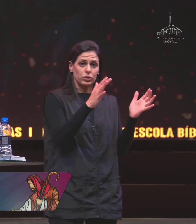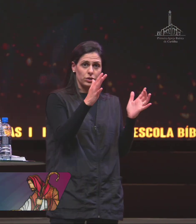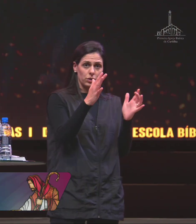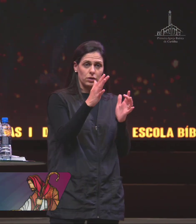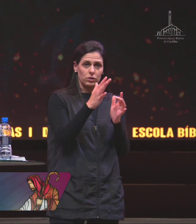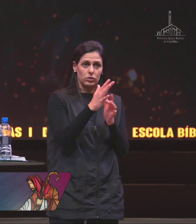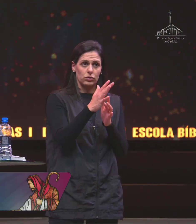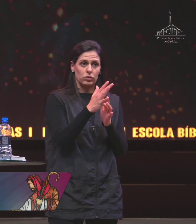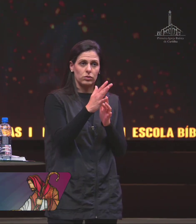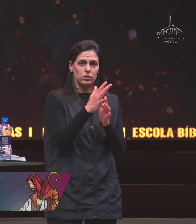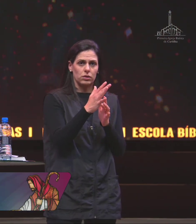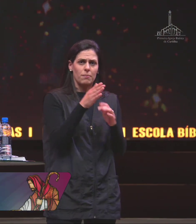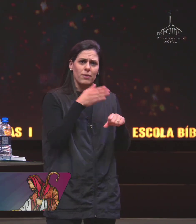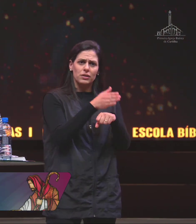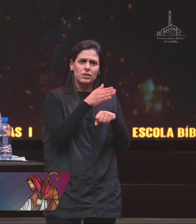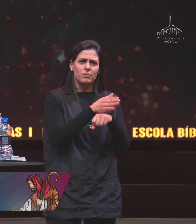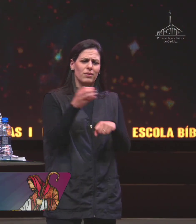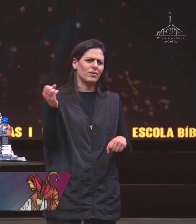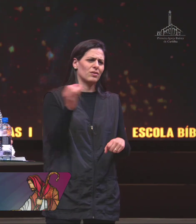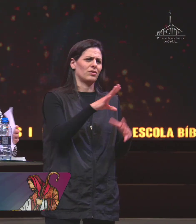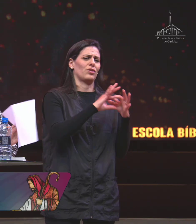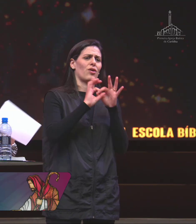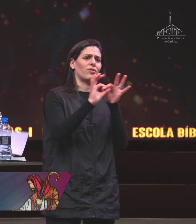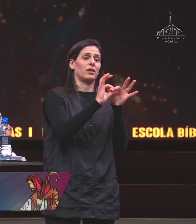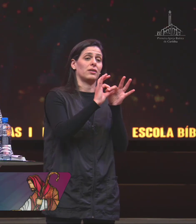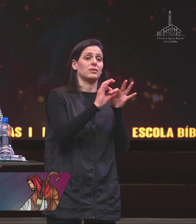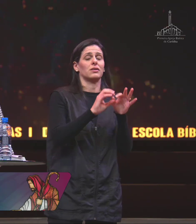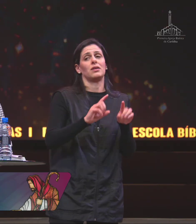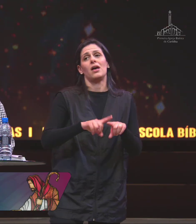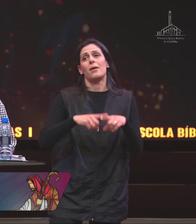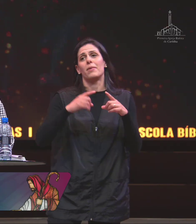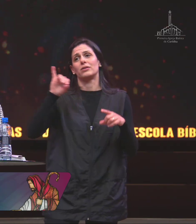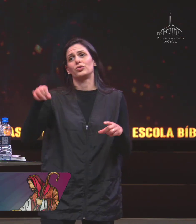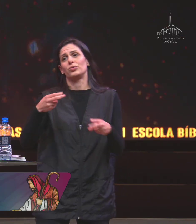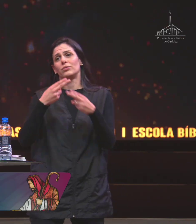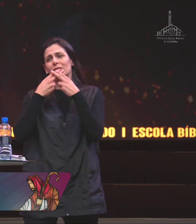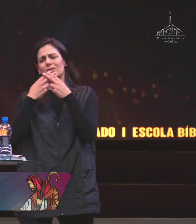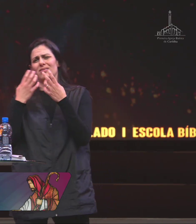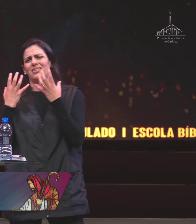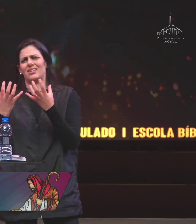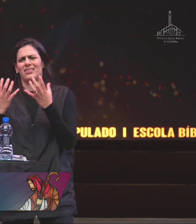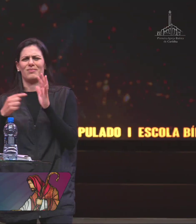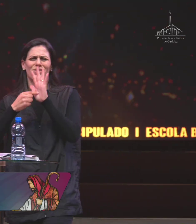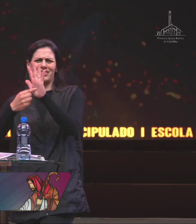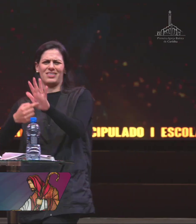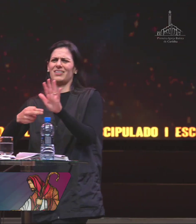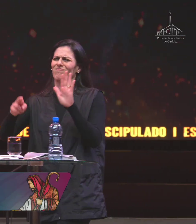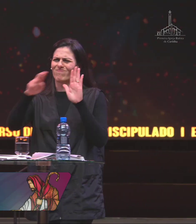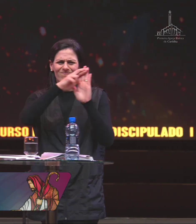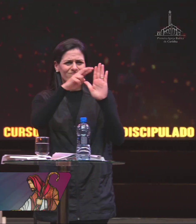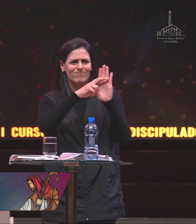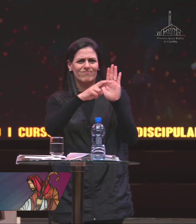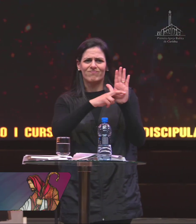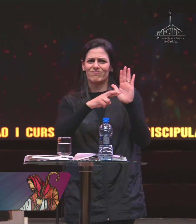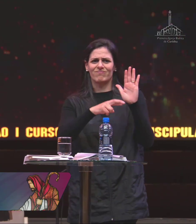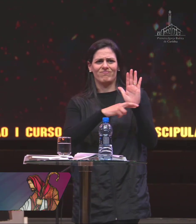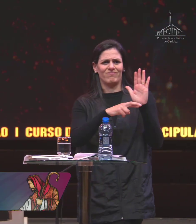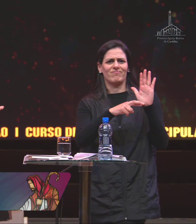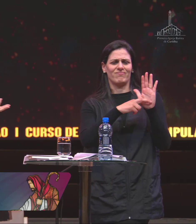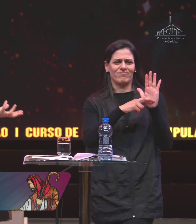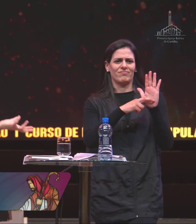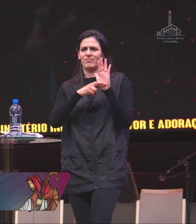nova aliança, pela fé em Cristo Jesus. E era uma mensagem muito linda, mas estava dando um probleminha,